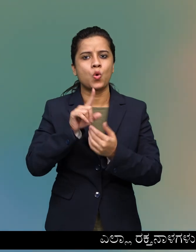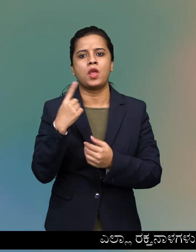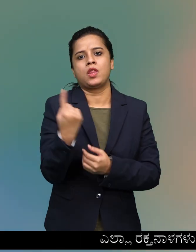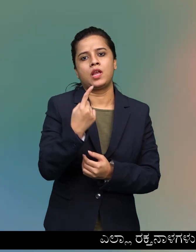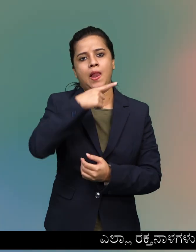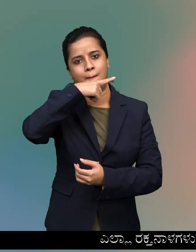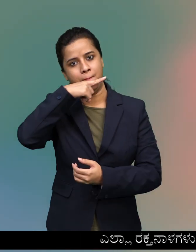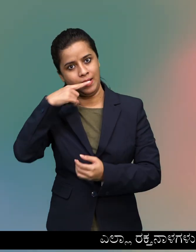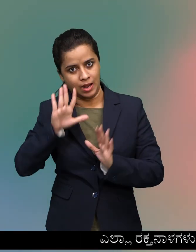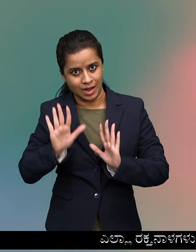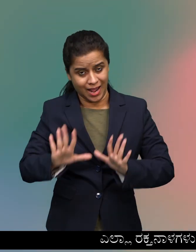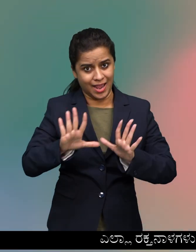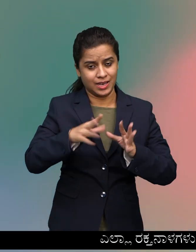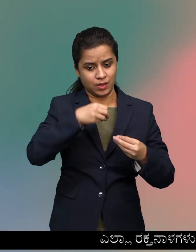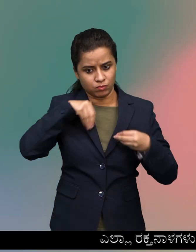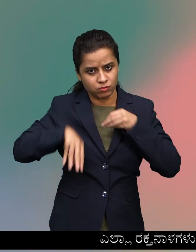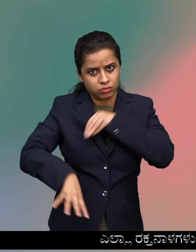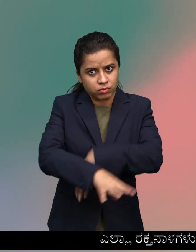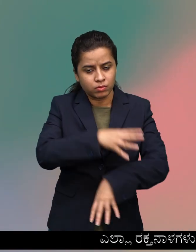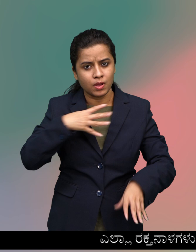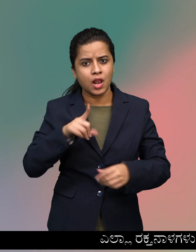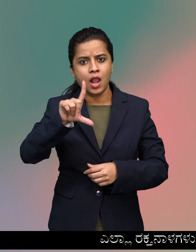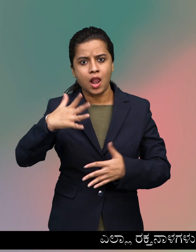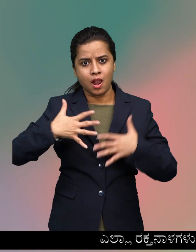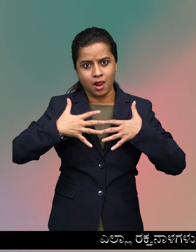ರಕ್ತನಾಳಗಳು ಆಮ್ಲಜನಕರಹಿತ ರಕ್ತವನ್ನು ಸಾಗಿಸುತ್ತವೆ.